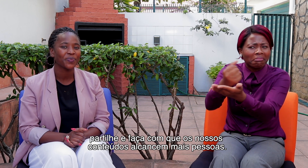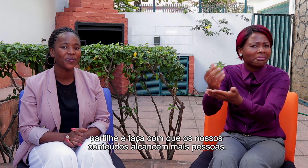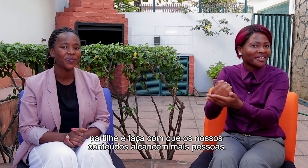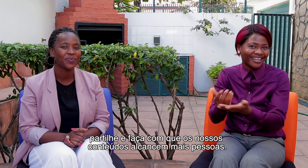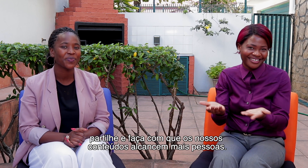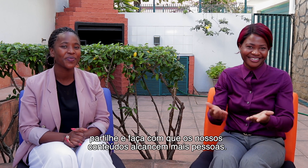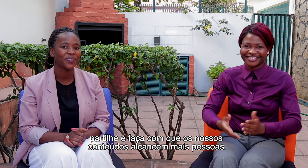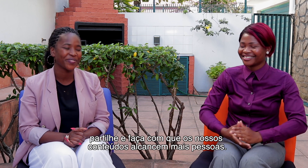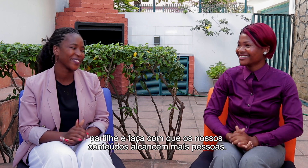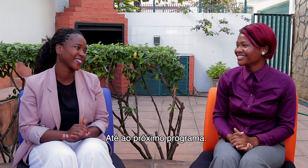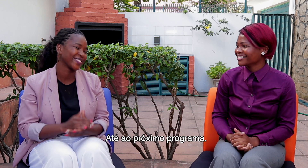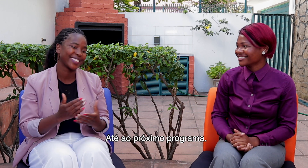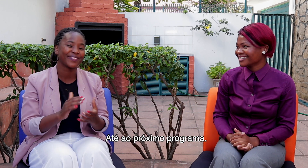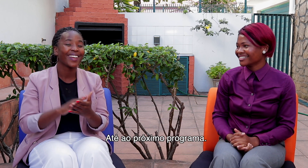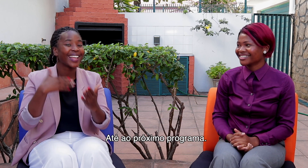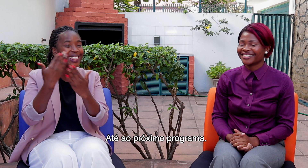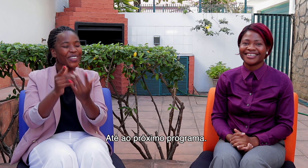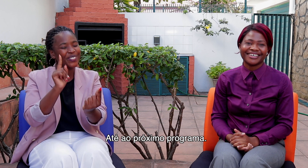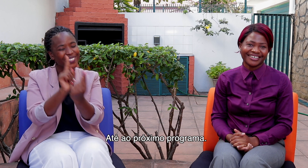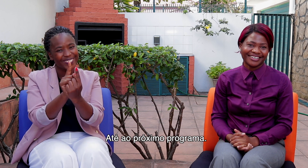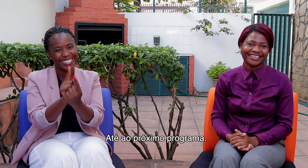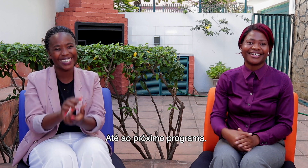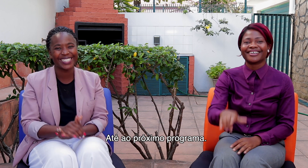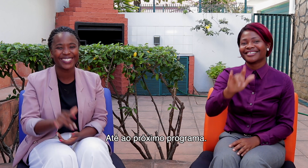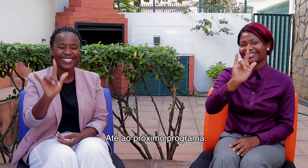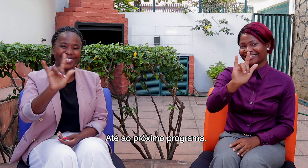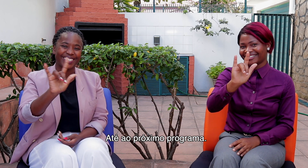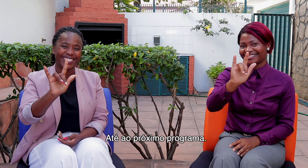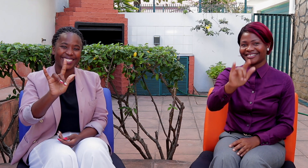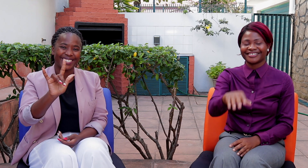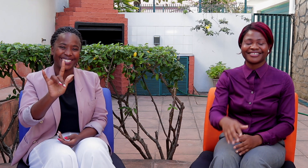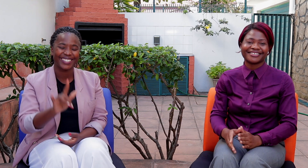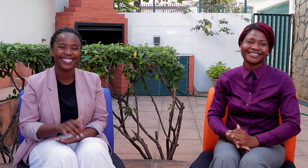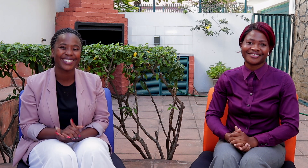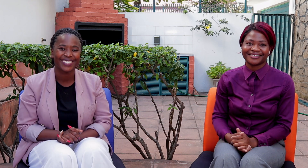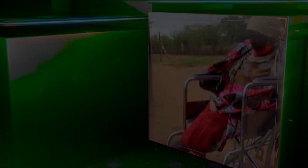alcancem mais pessoas. Até ao próximo programa.